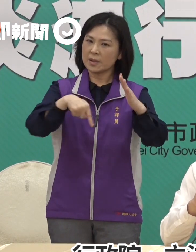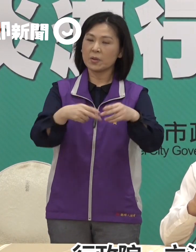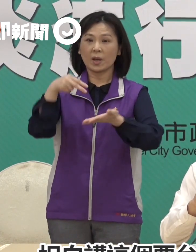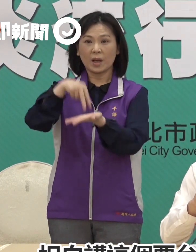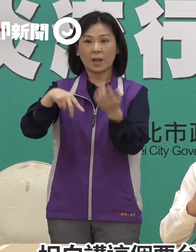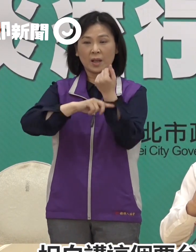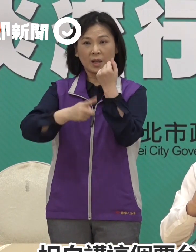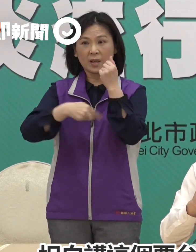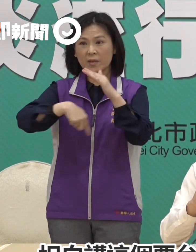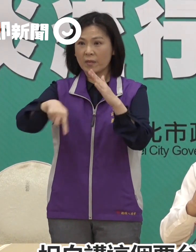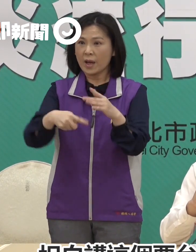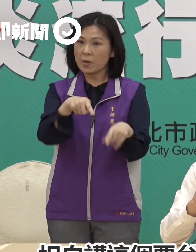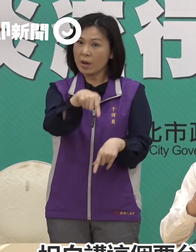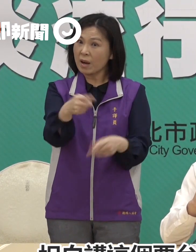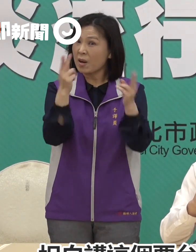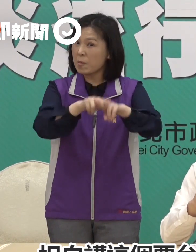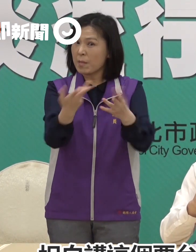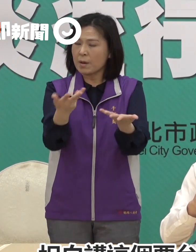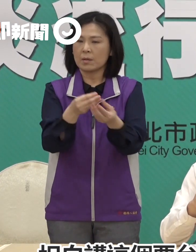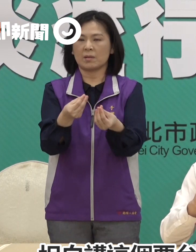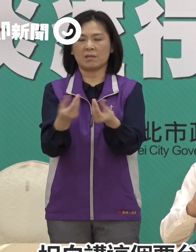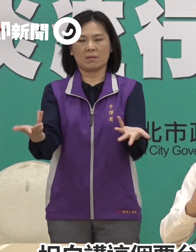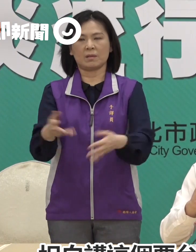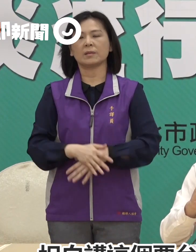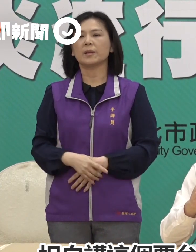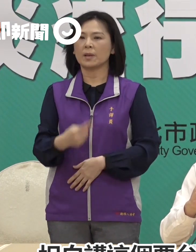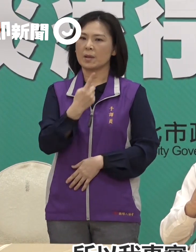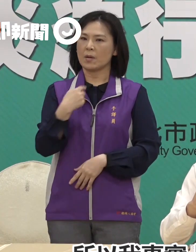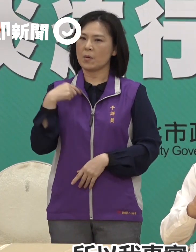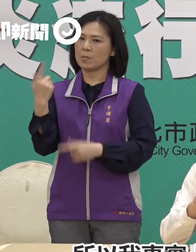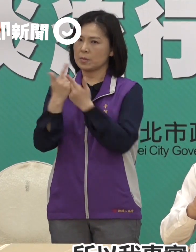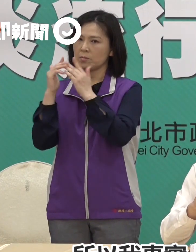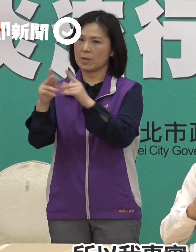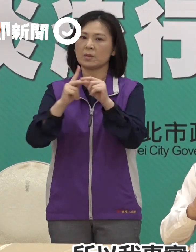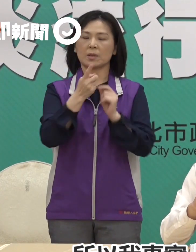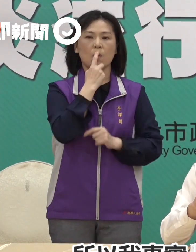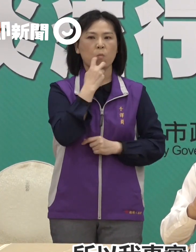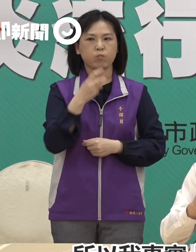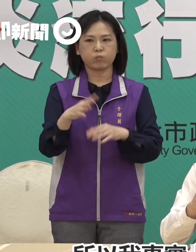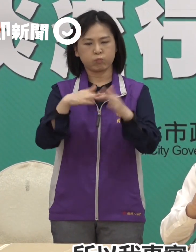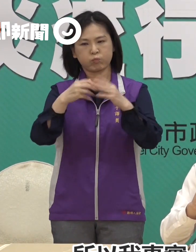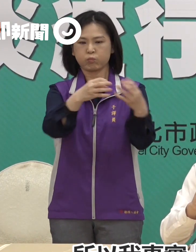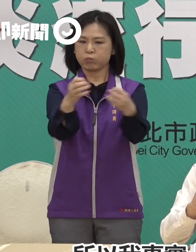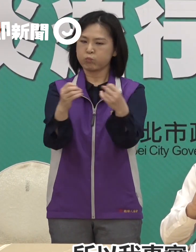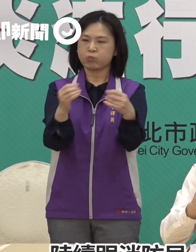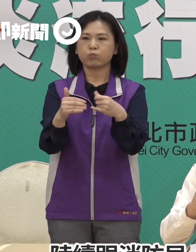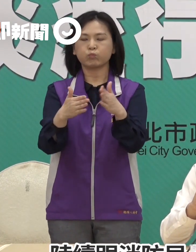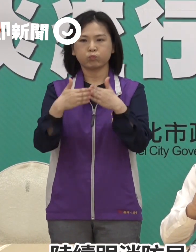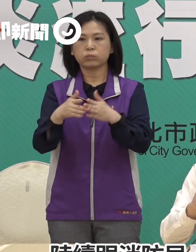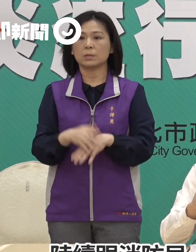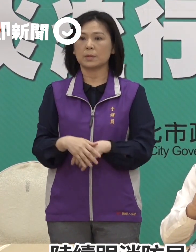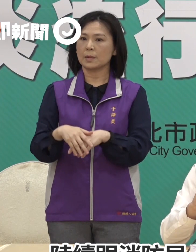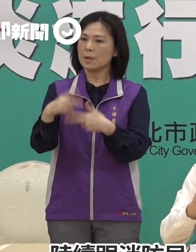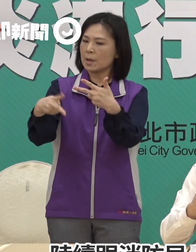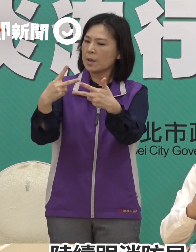来要怎么做？坦白讲，这个还要我们台北市政府要跟中央协调。所以，事实上从大概两个礼拜前，我们就陆陆续